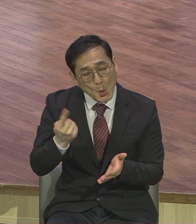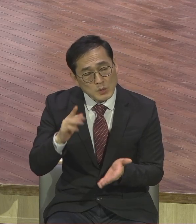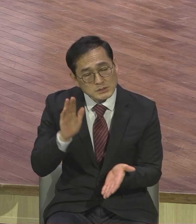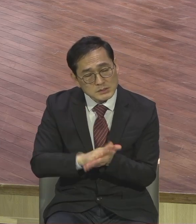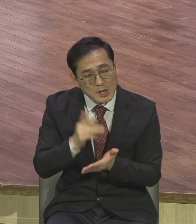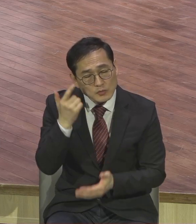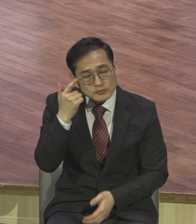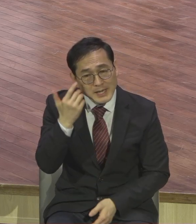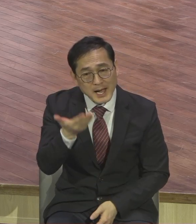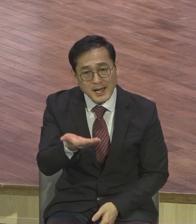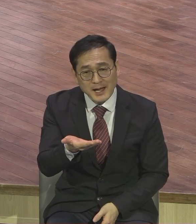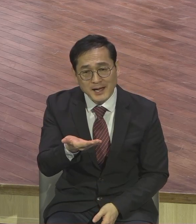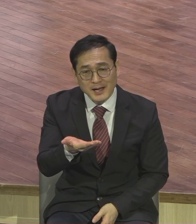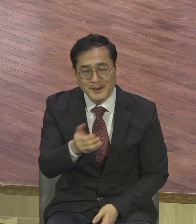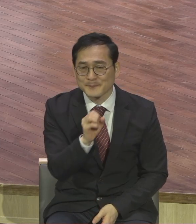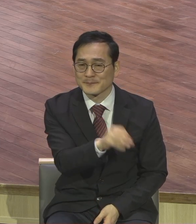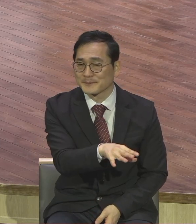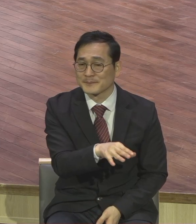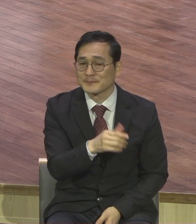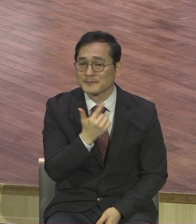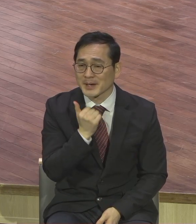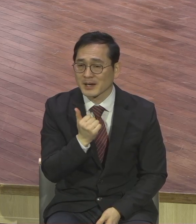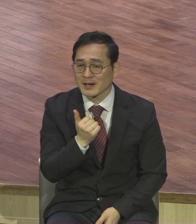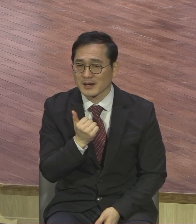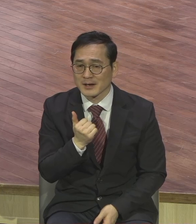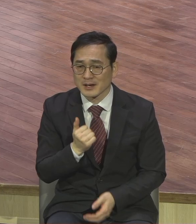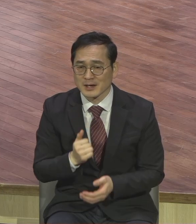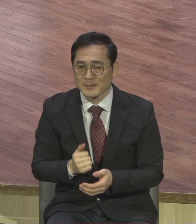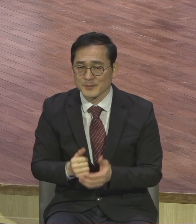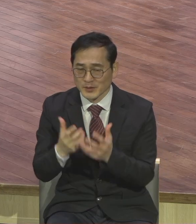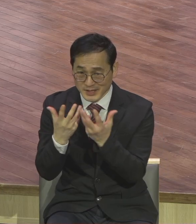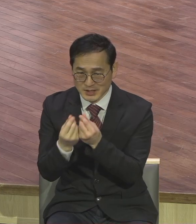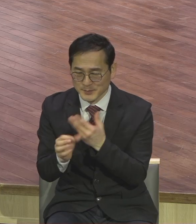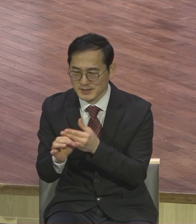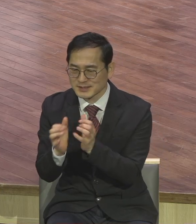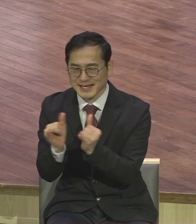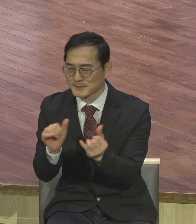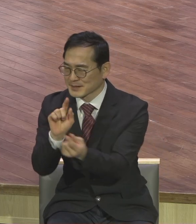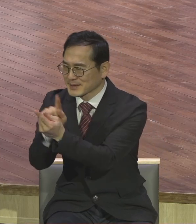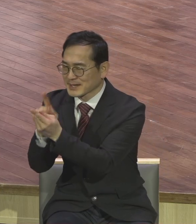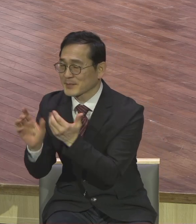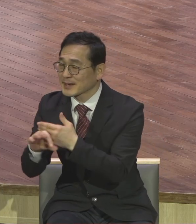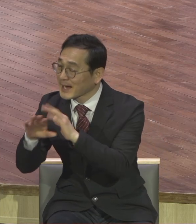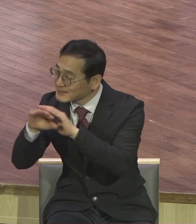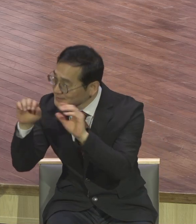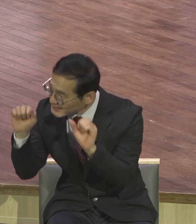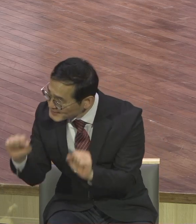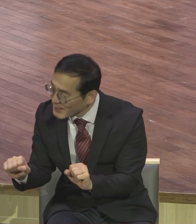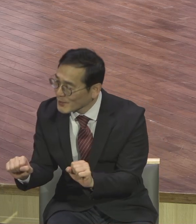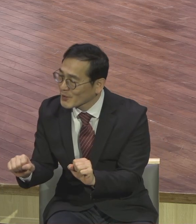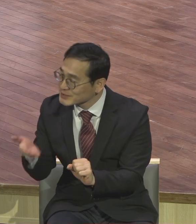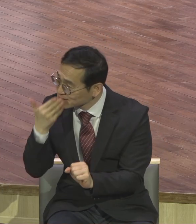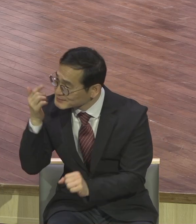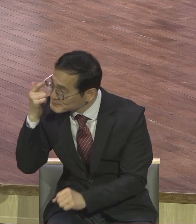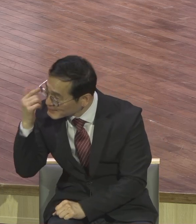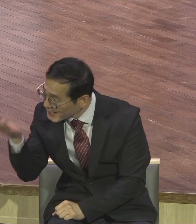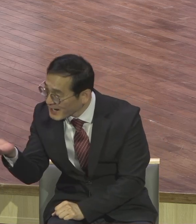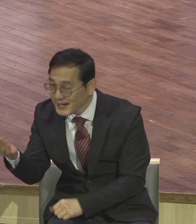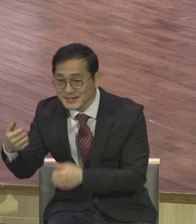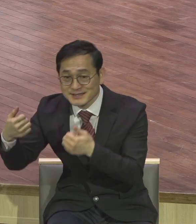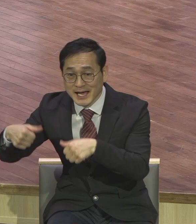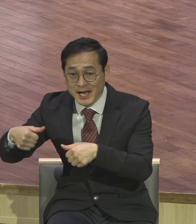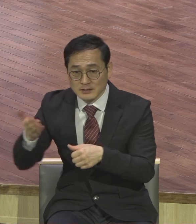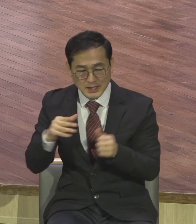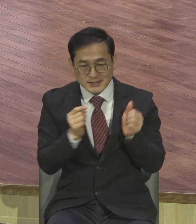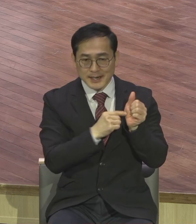이 윌리엄 부스가 사람을 만나면 우리는 안녕하세요, 식사하셨어요 이렇게 말하는데 이 윌리엄